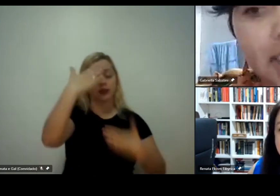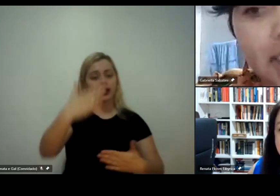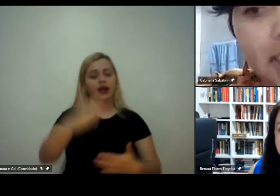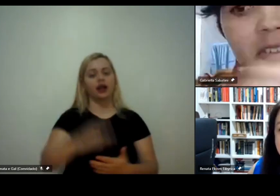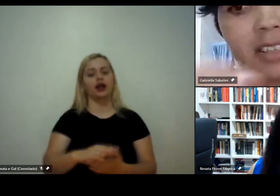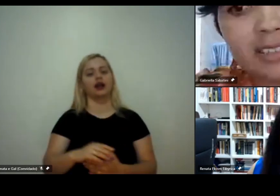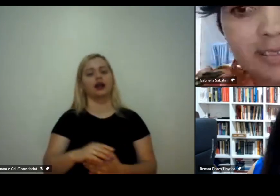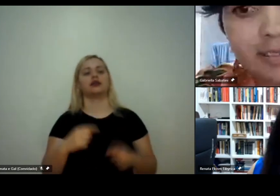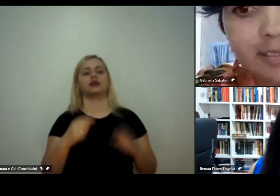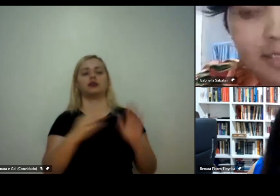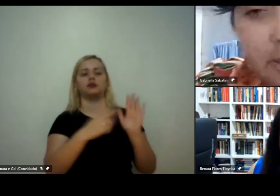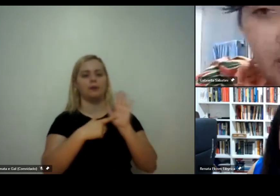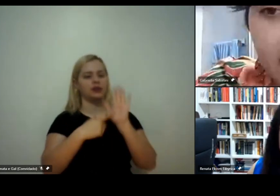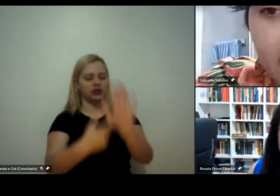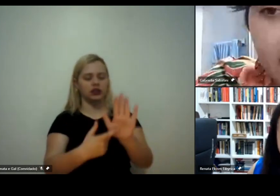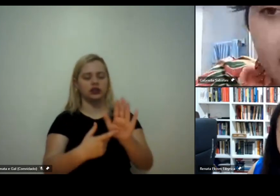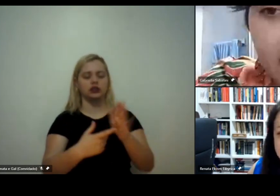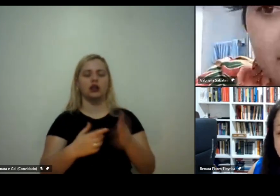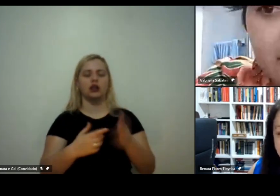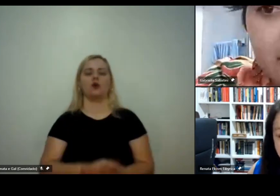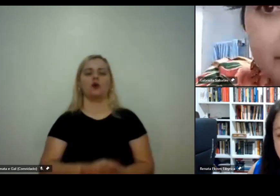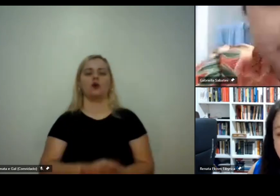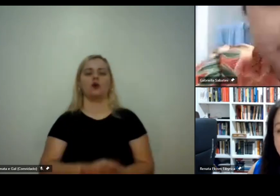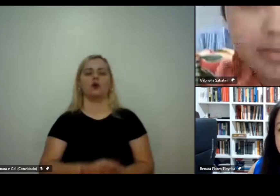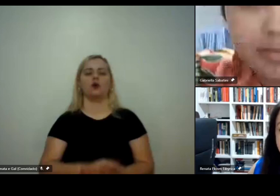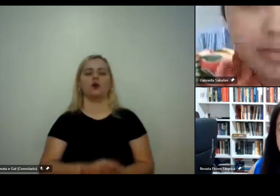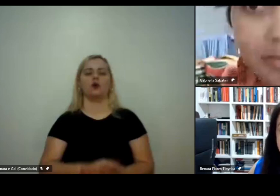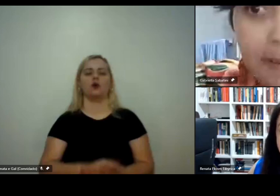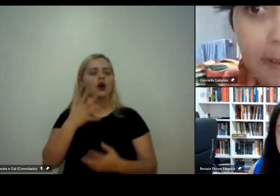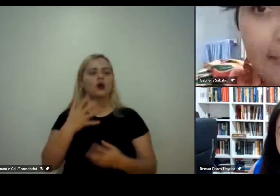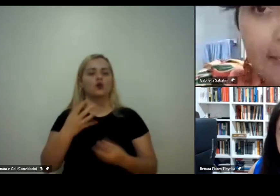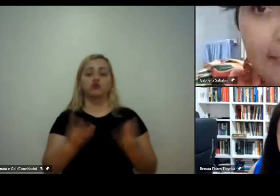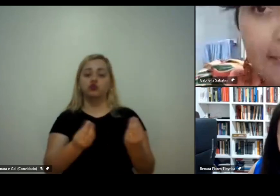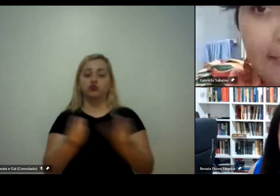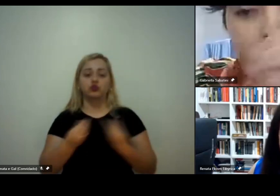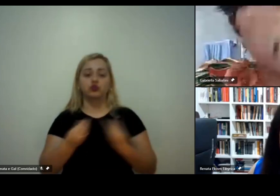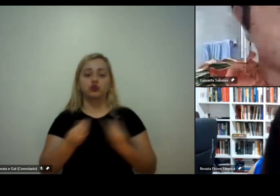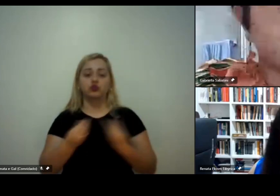sua participação e foi assim bastante